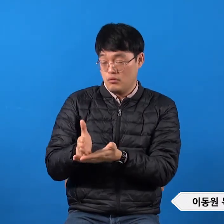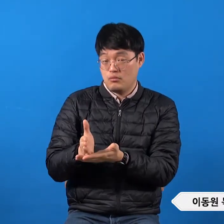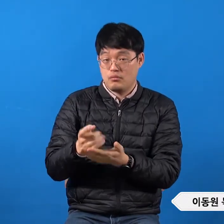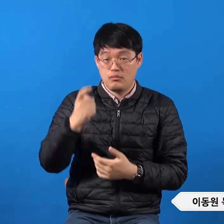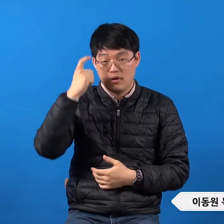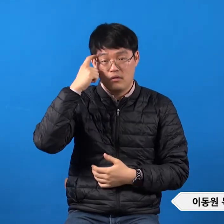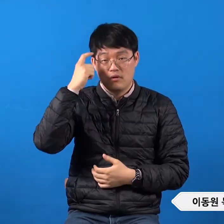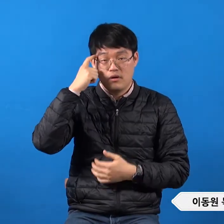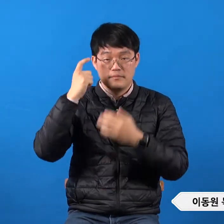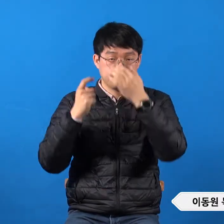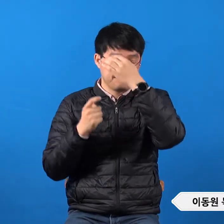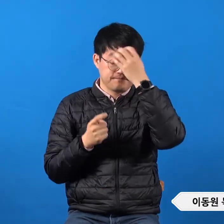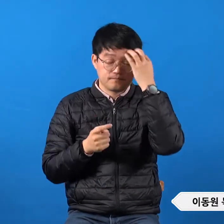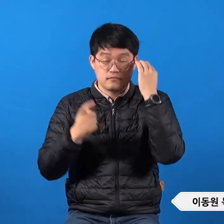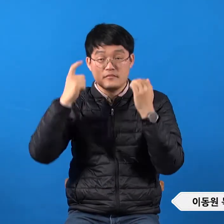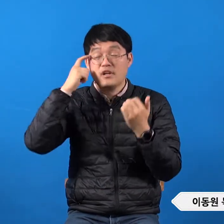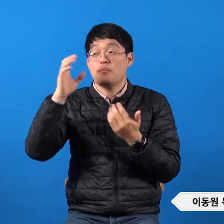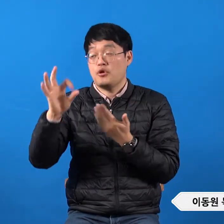걱정하지 마십시오.